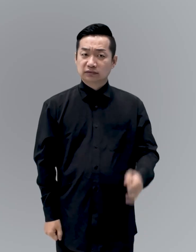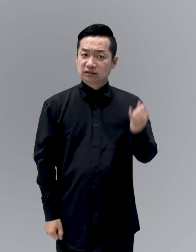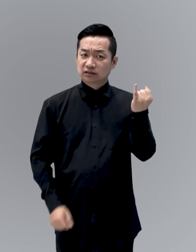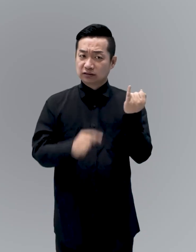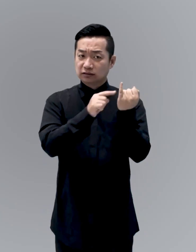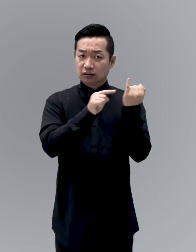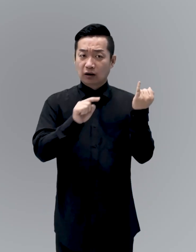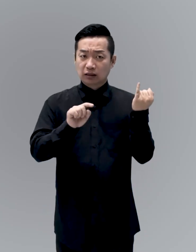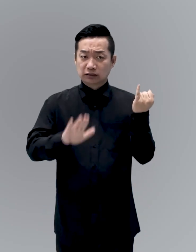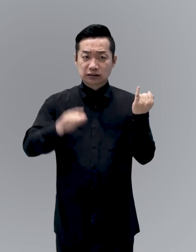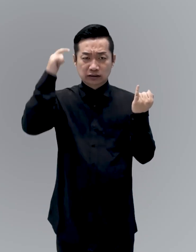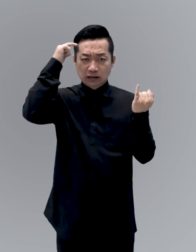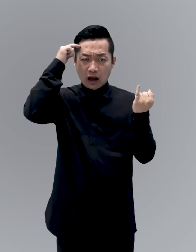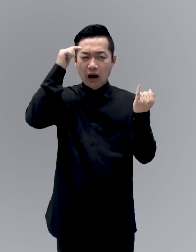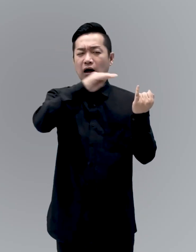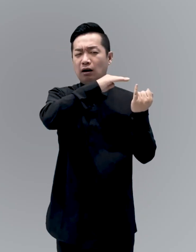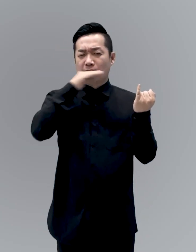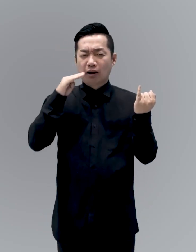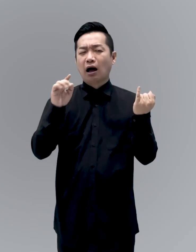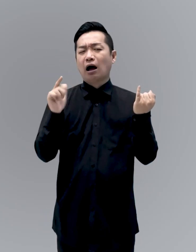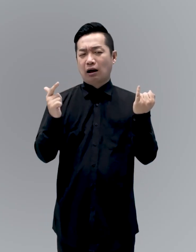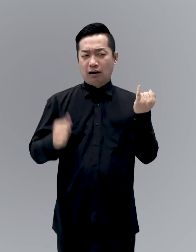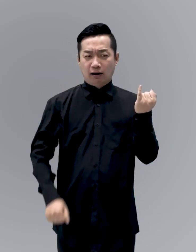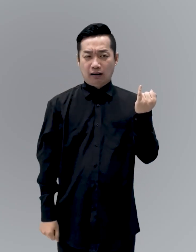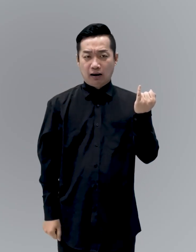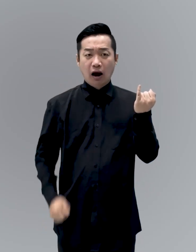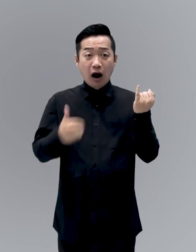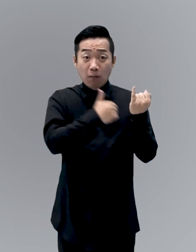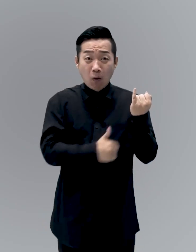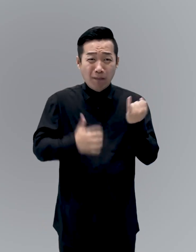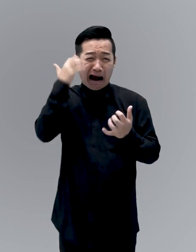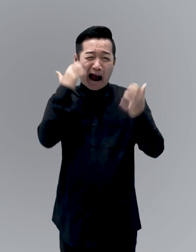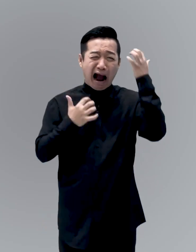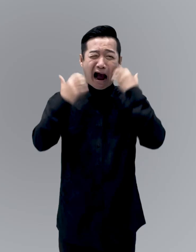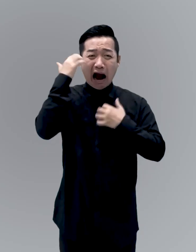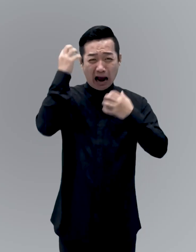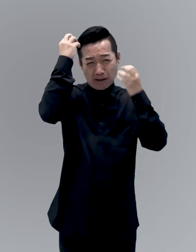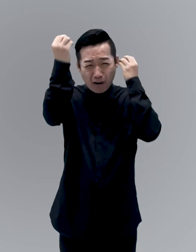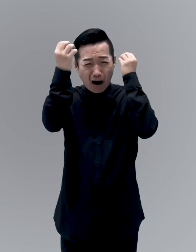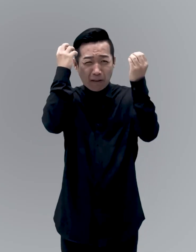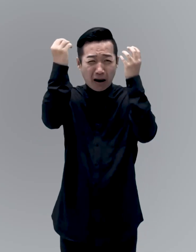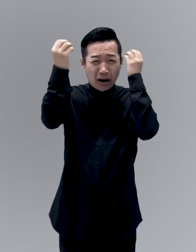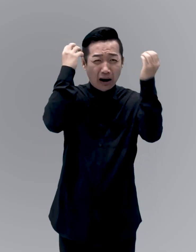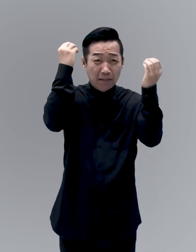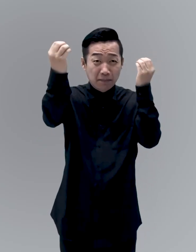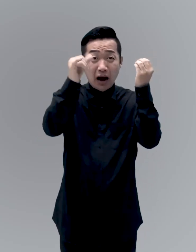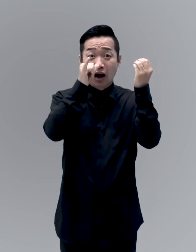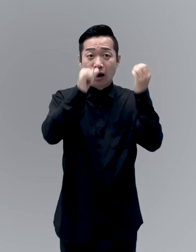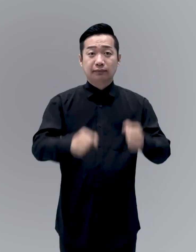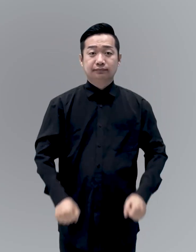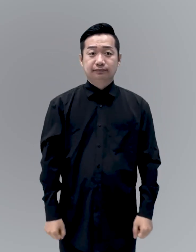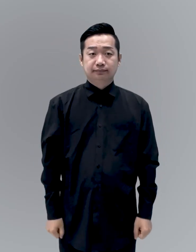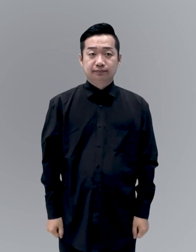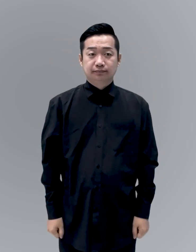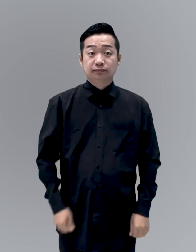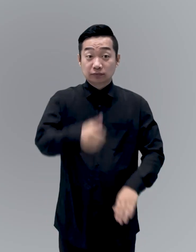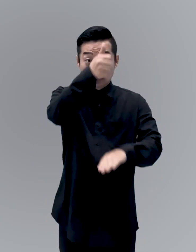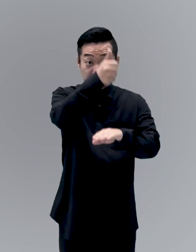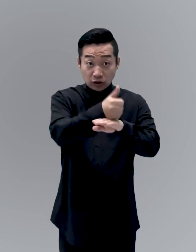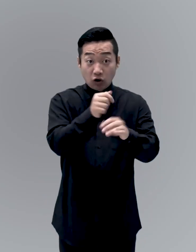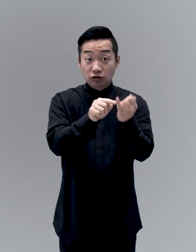여인은 제정신이 아닌 상태였다. 자신의 몸을 핥히고 머리카락을 잡아 뜯기도 했다.